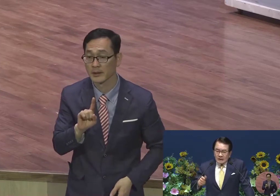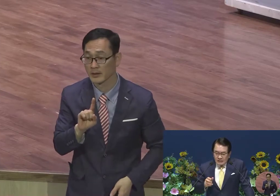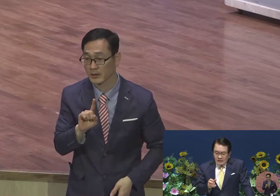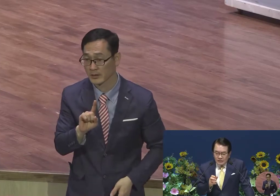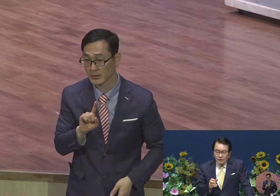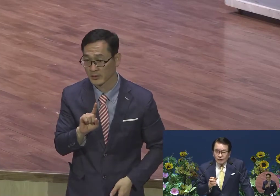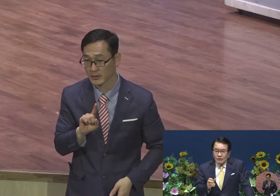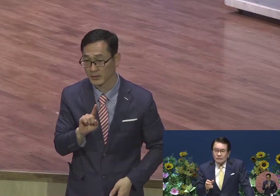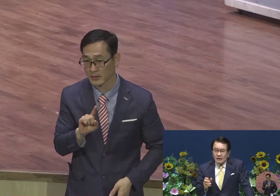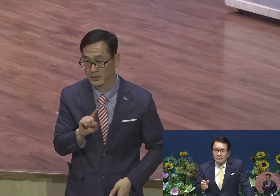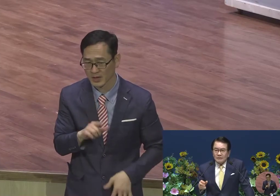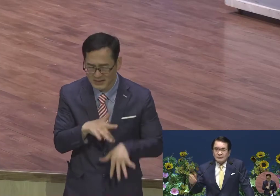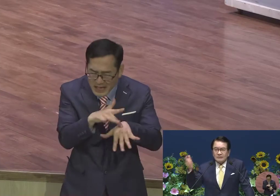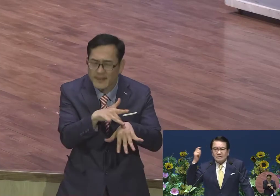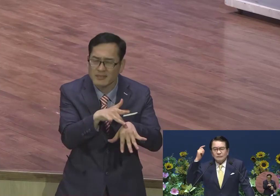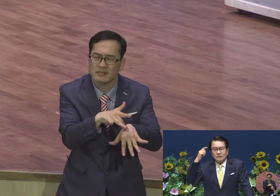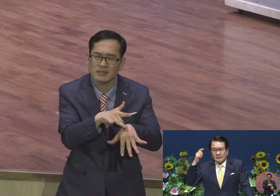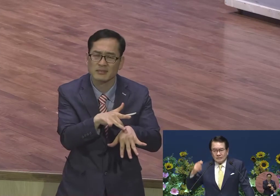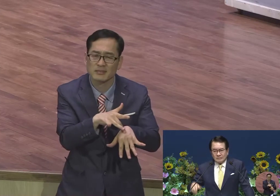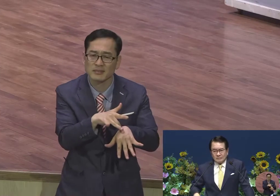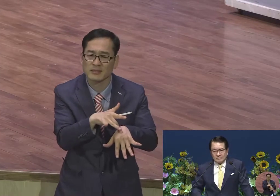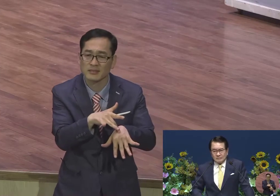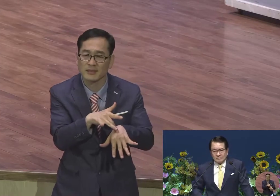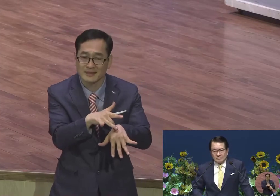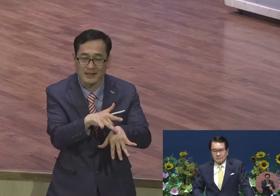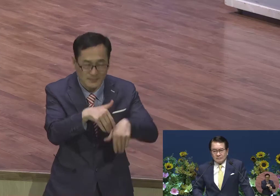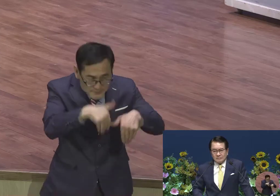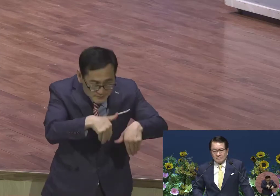마귀 식인들